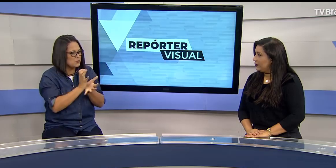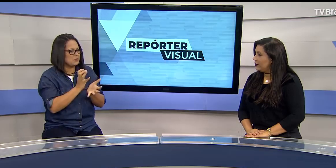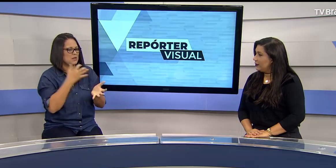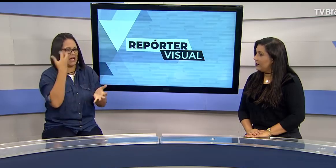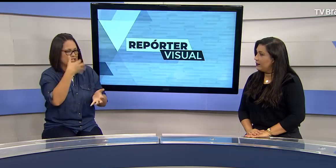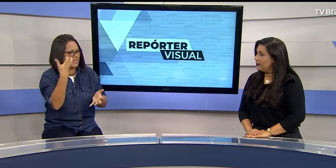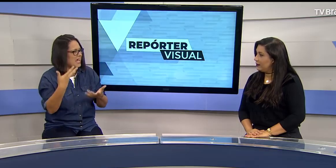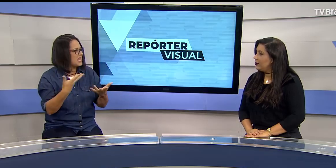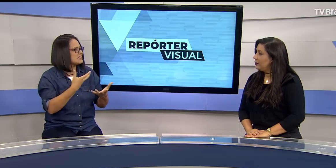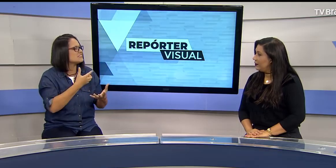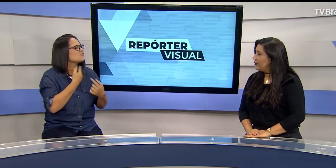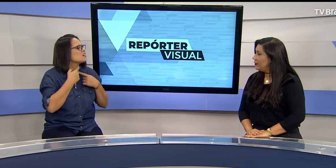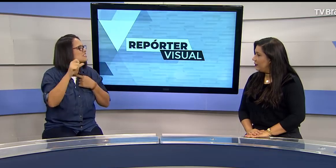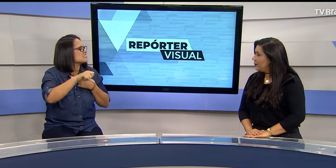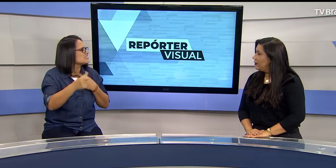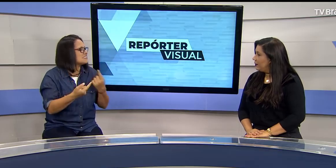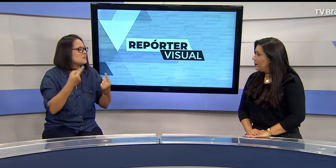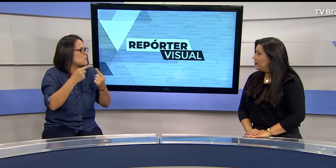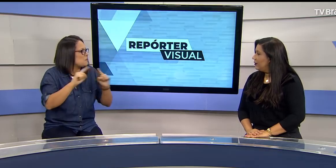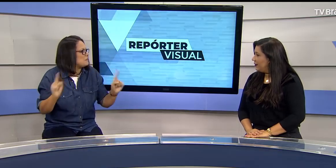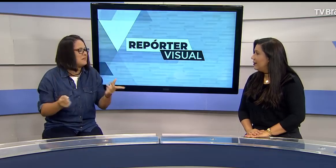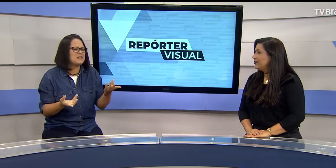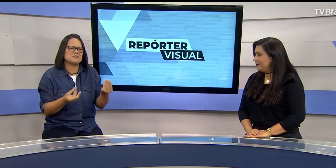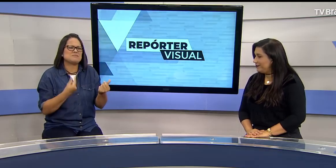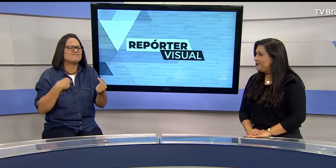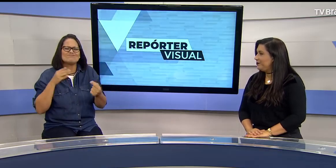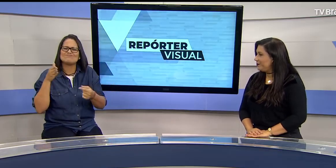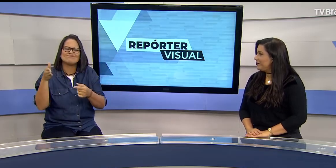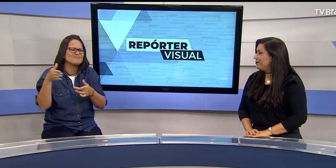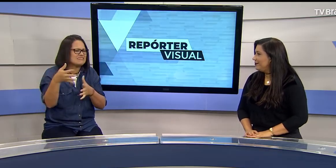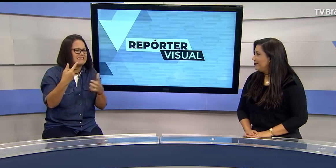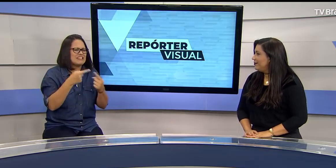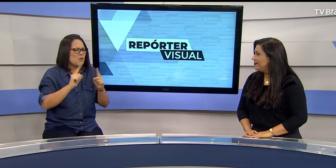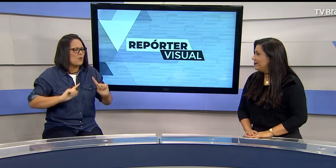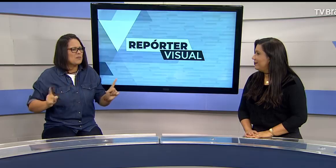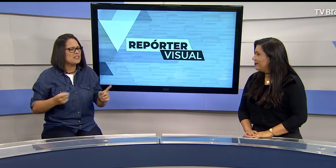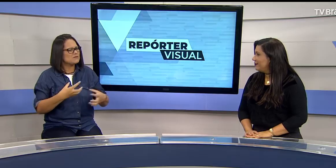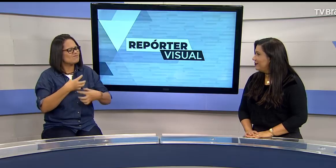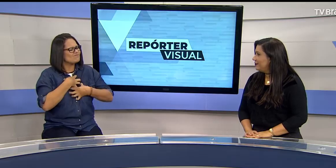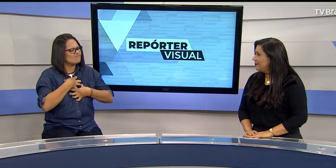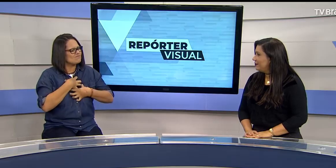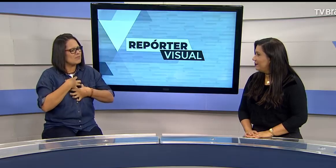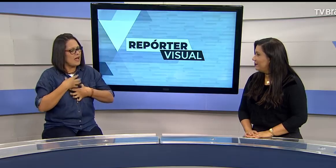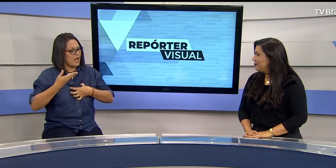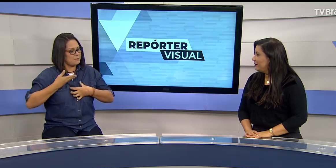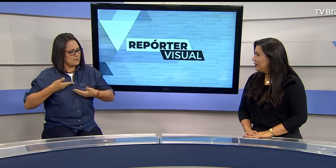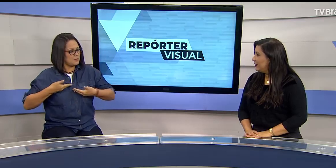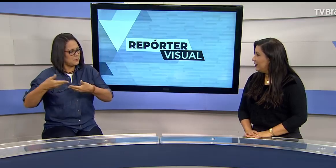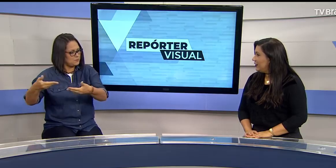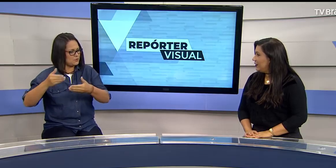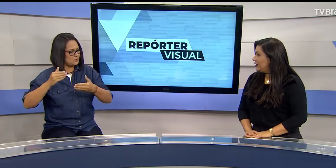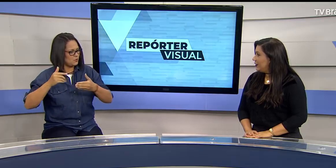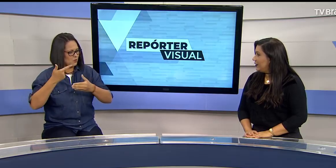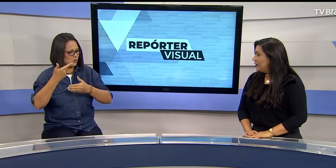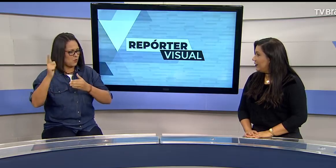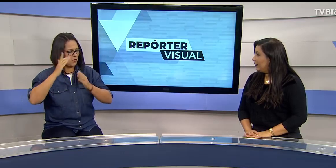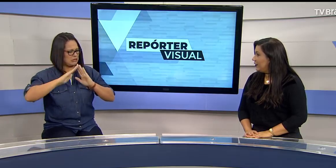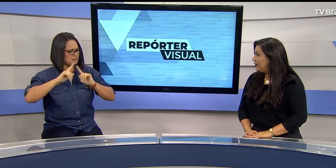equipes de louvor, por exemplo, mas eu não tenho voz para cantar. Até que um dia, ao visitar a igreja de uma amiga,